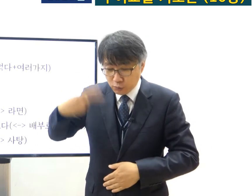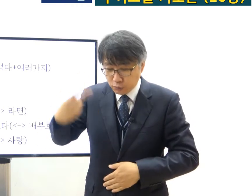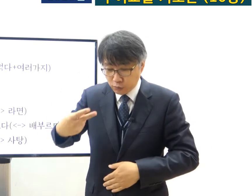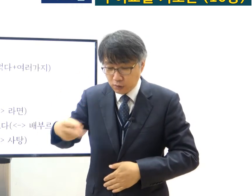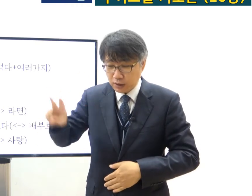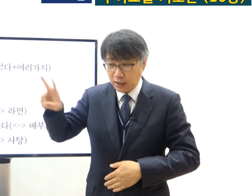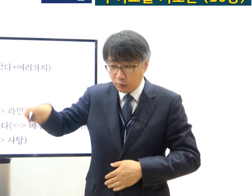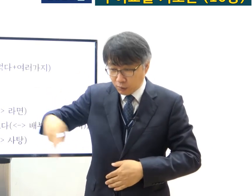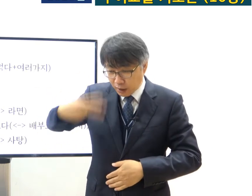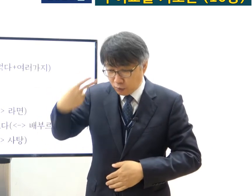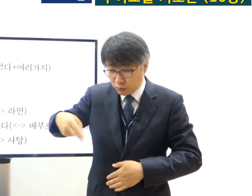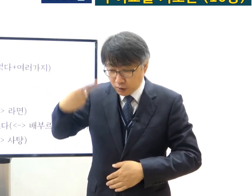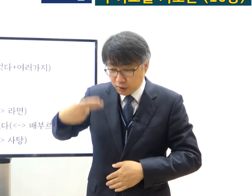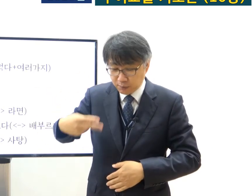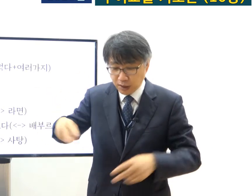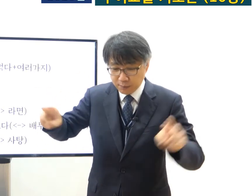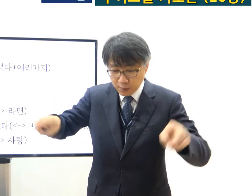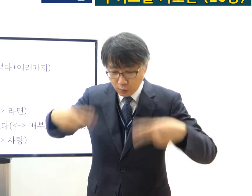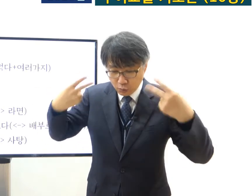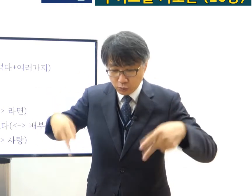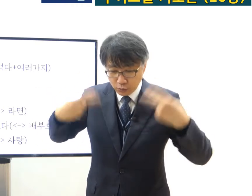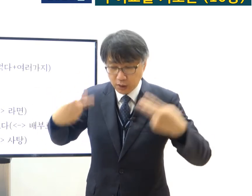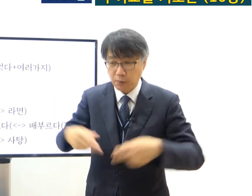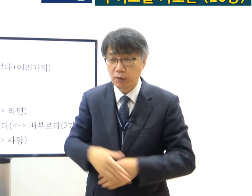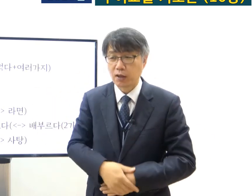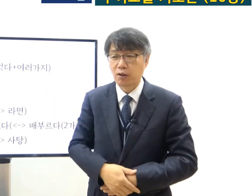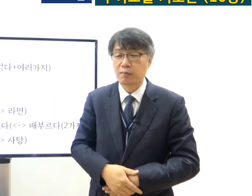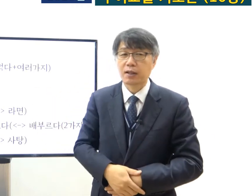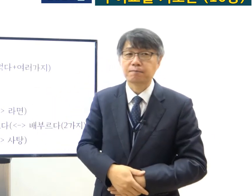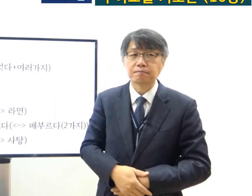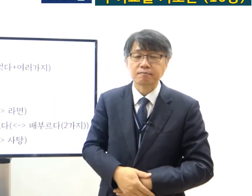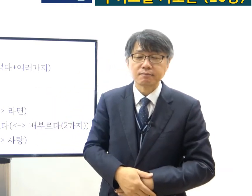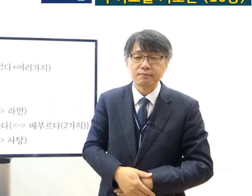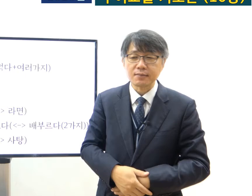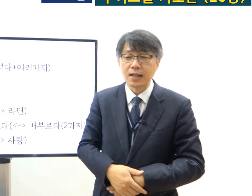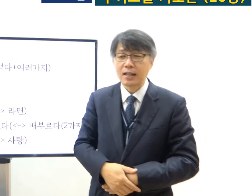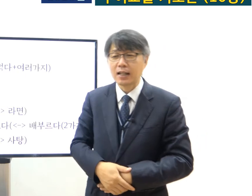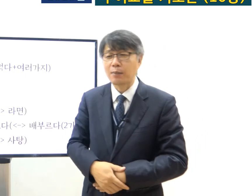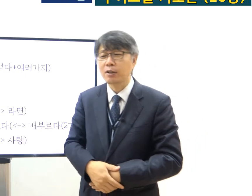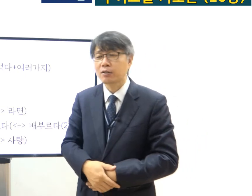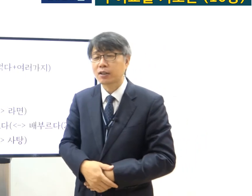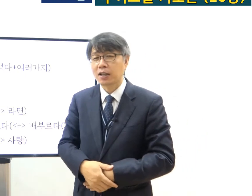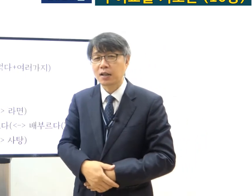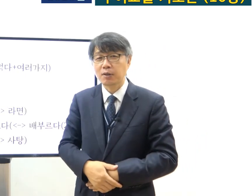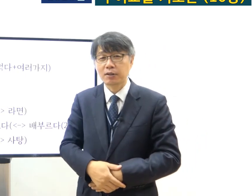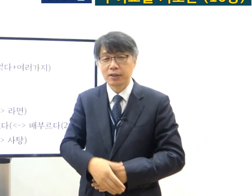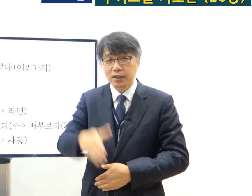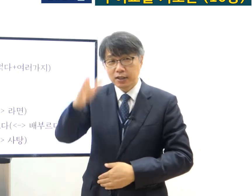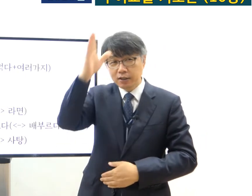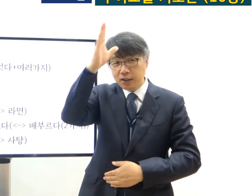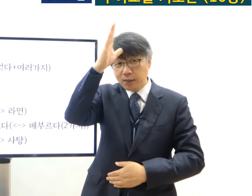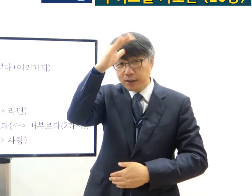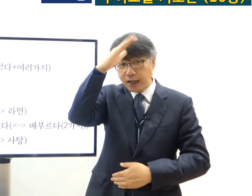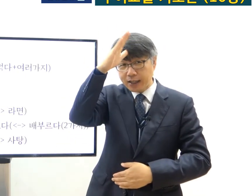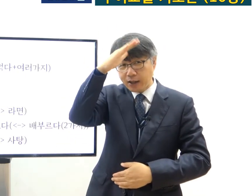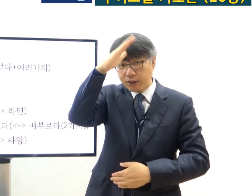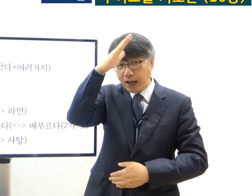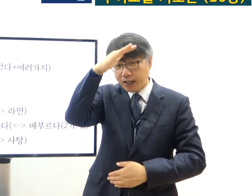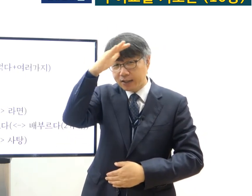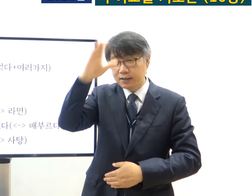국수. 젓가락으로 이렇게 국수 떠는 겁니다. 국수 이렇게 표현하게 됩니다. 라면은 어떻게 하냐면 이렇게 하면 닭이에요. 닭.